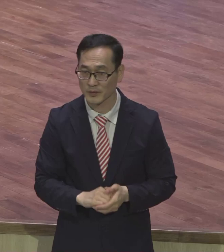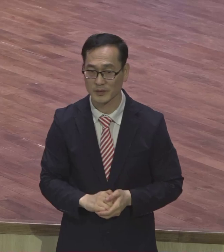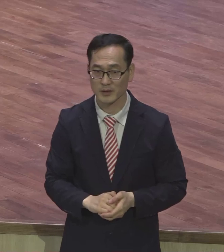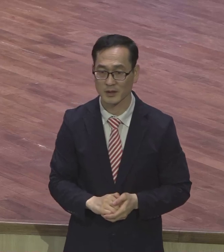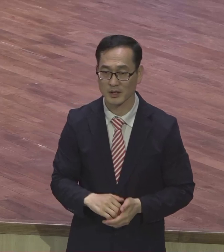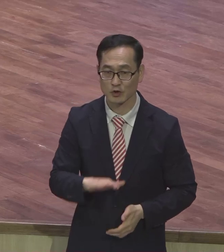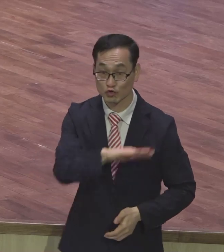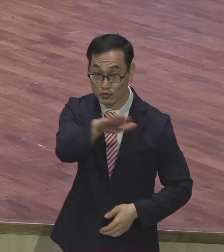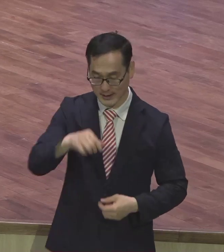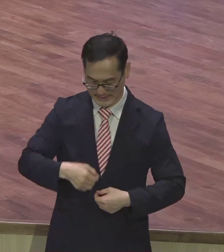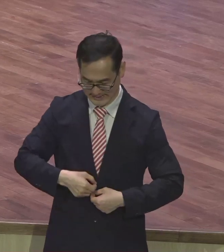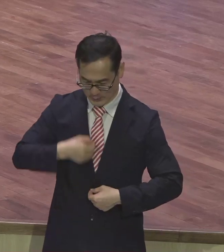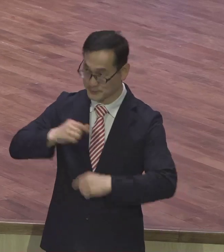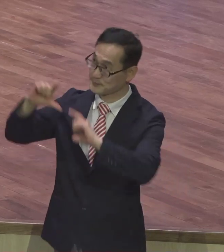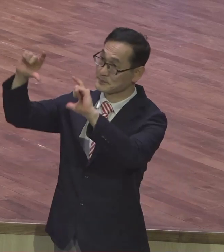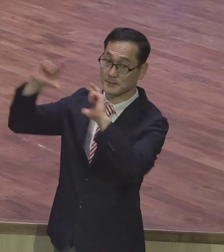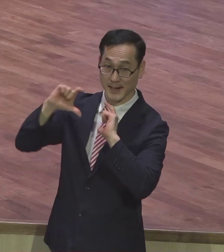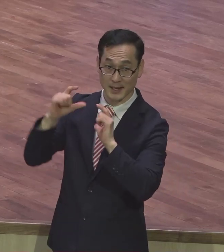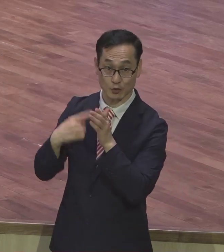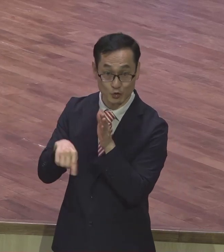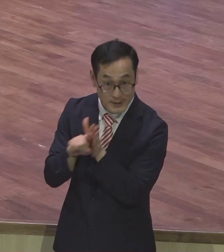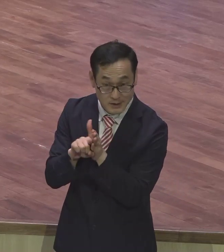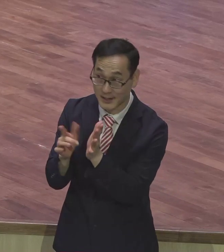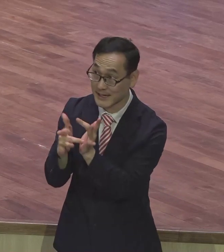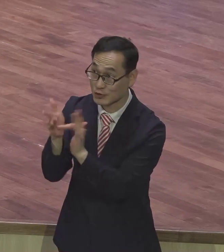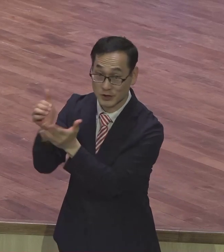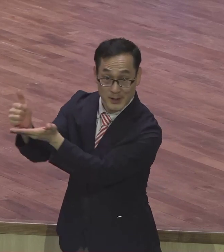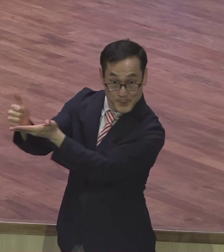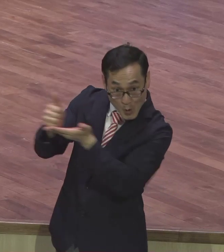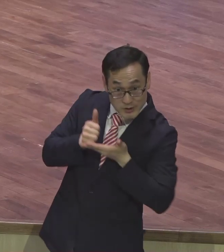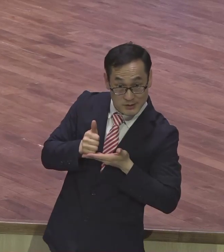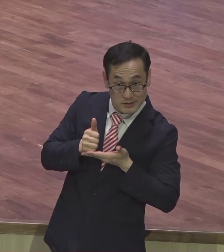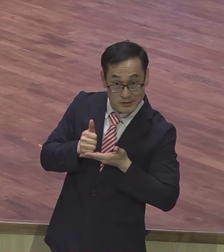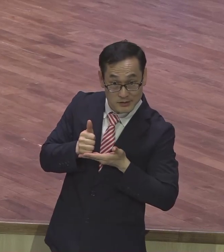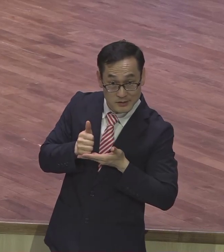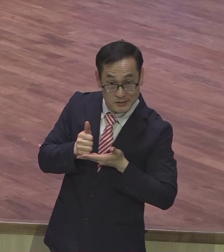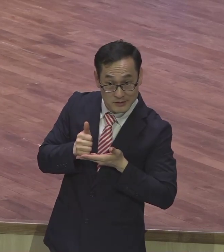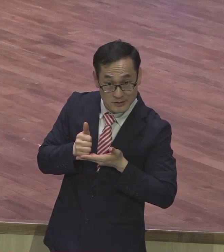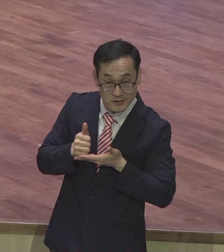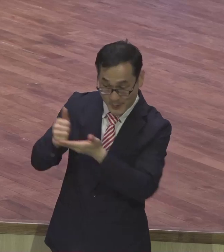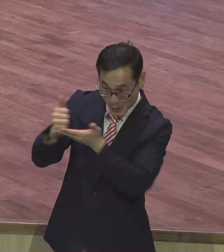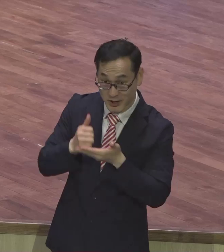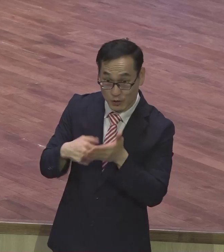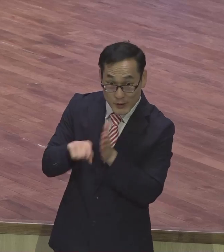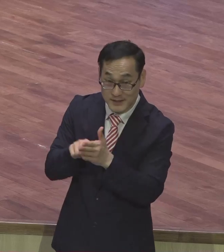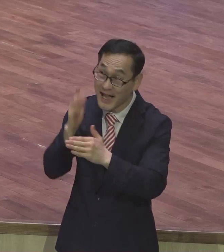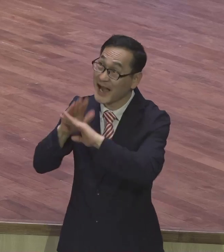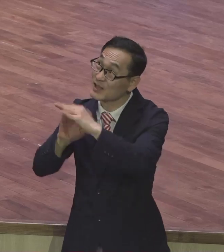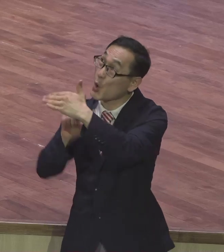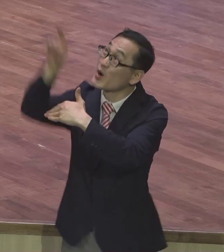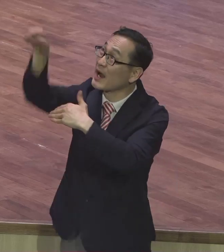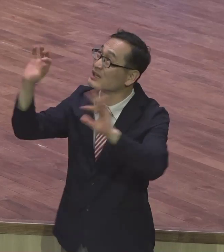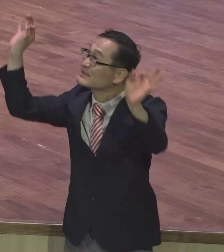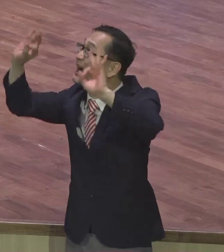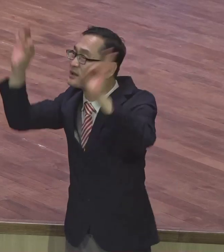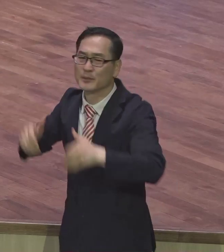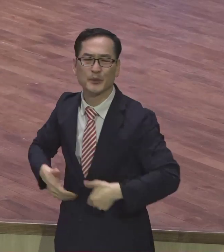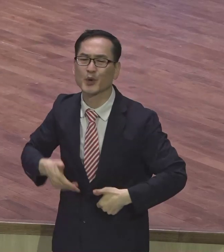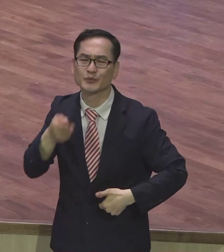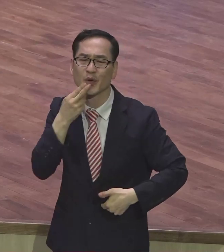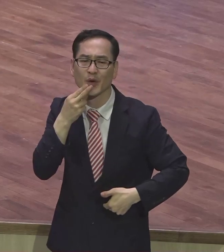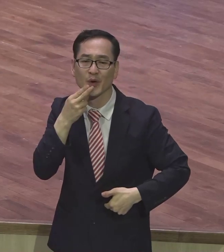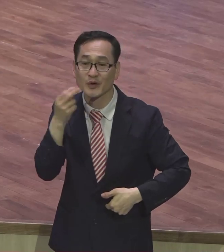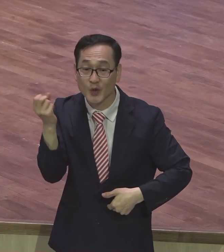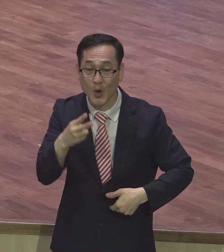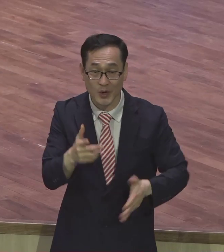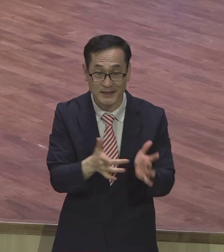어렵다함을 받기 위해서 예수 그리스도를 모시려고 하늘로 올라가서 찾아다닐 필요 없고 예수